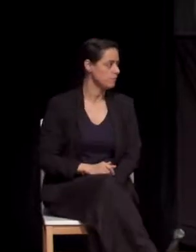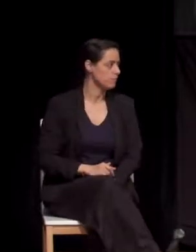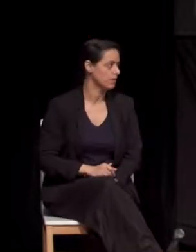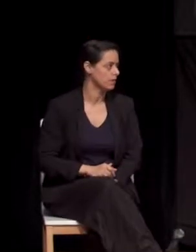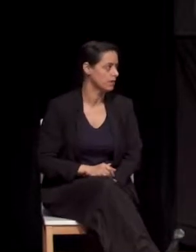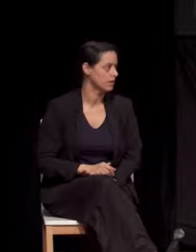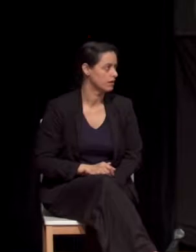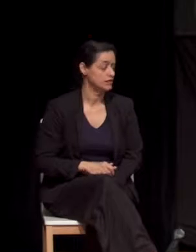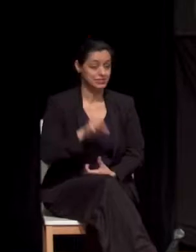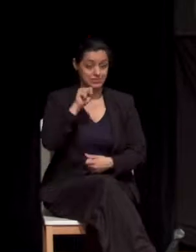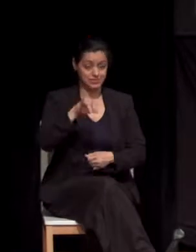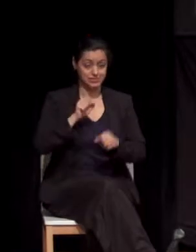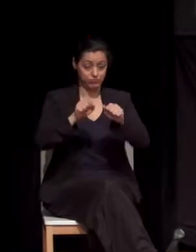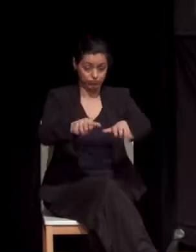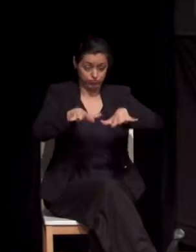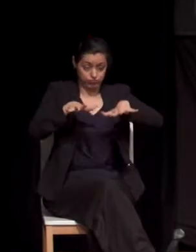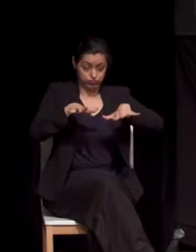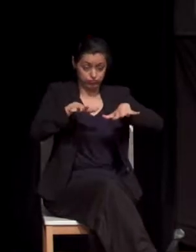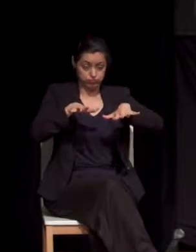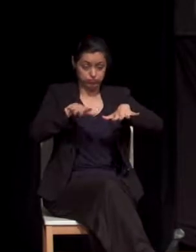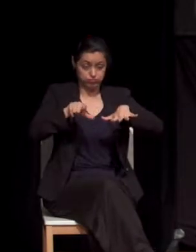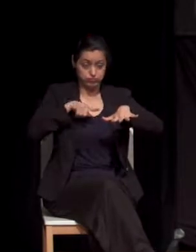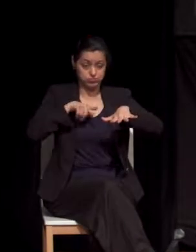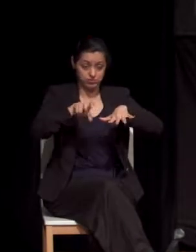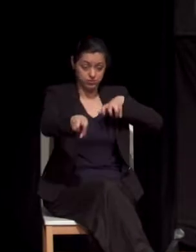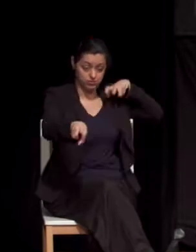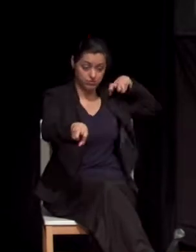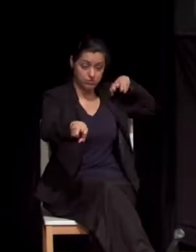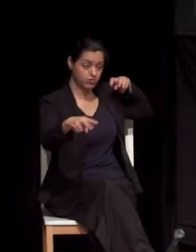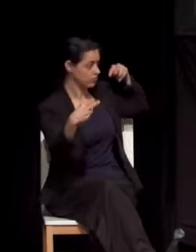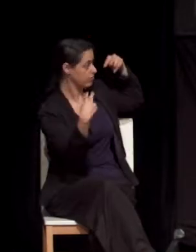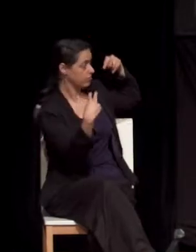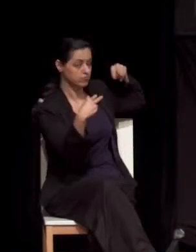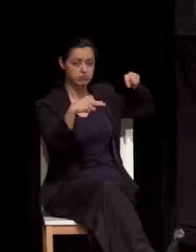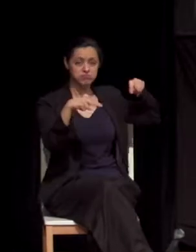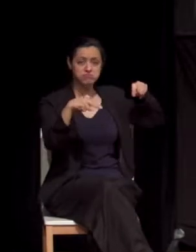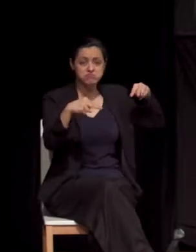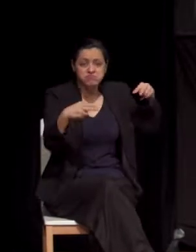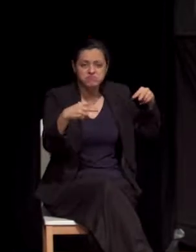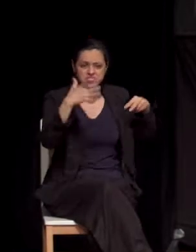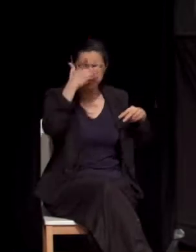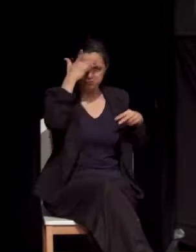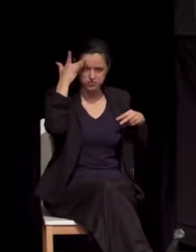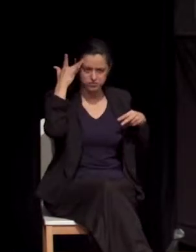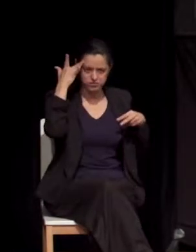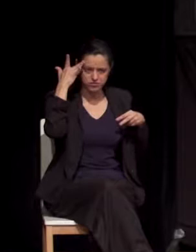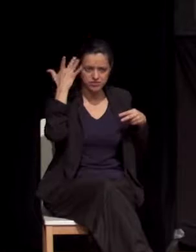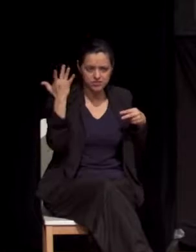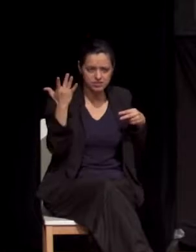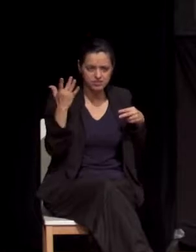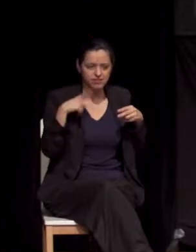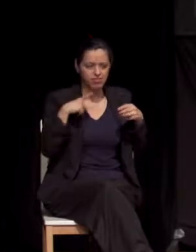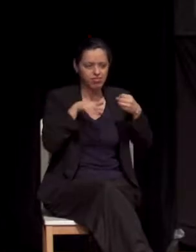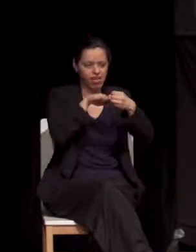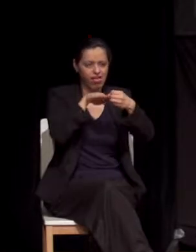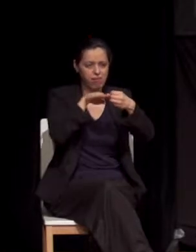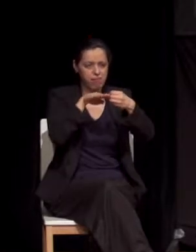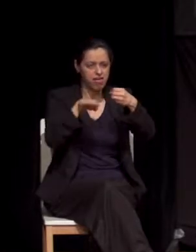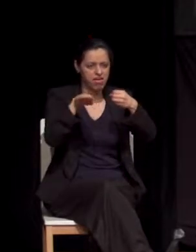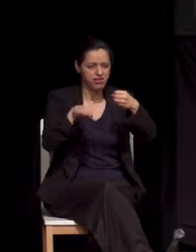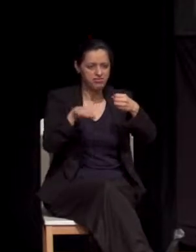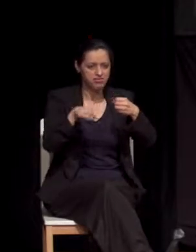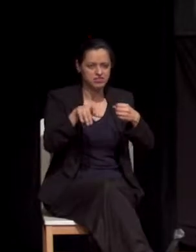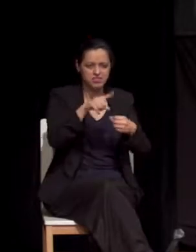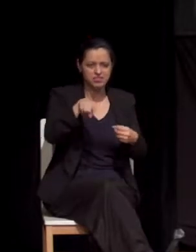trás e o último lá no primeiro banco olhar para frente, aqui não tem ninguém de classe média. Aqui não tem ninguém que ganha 10 mil reais